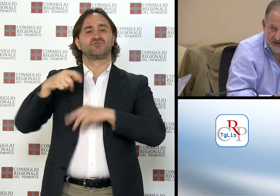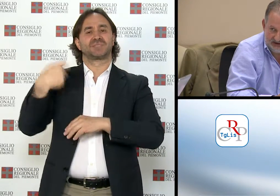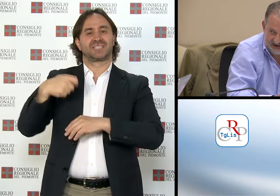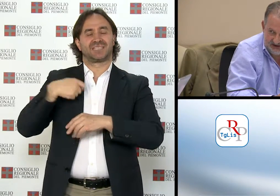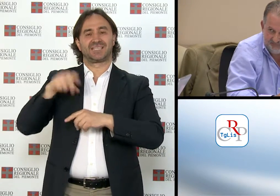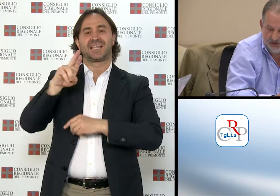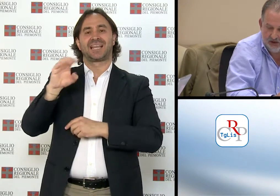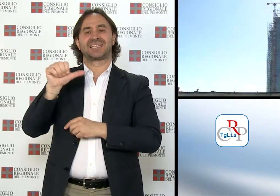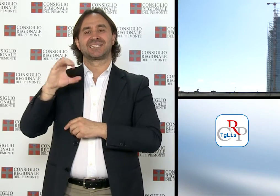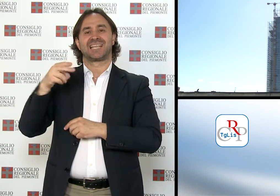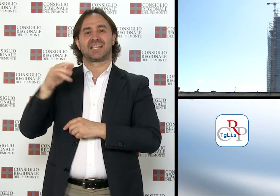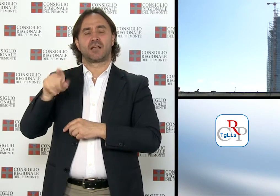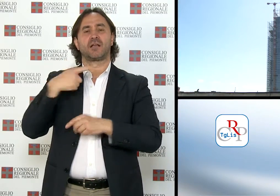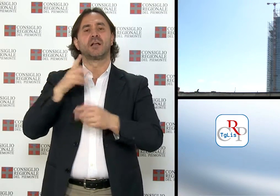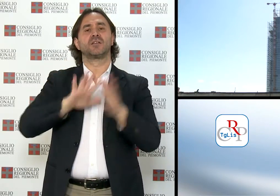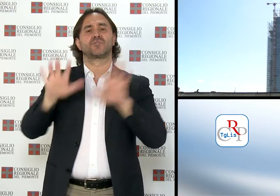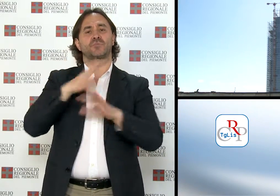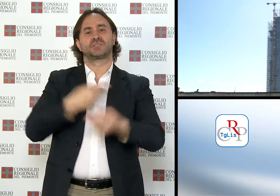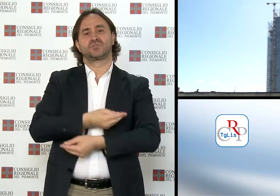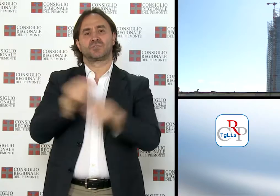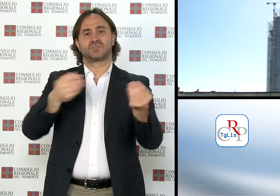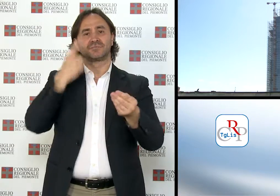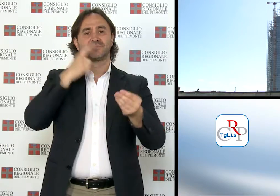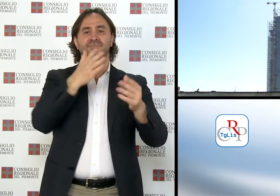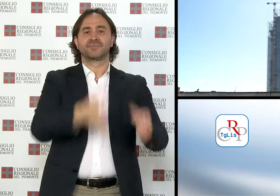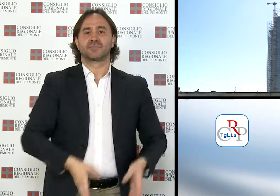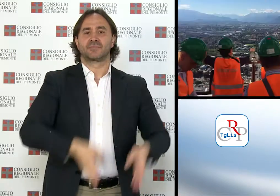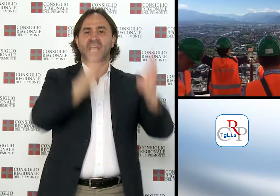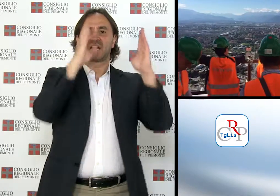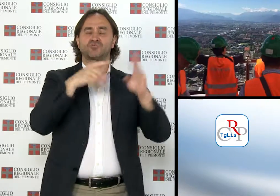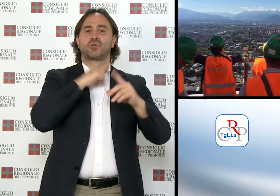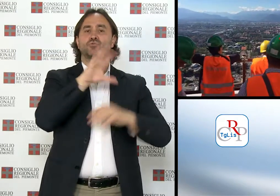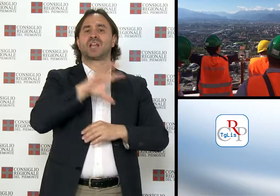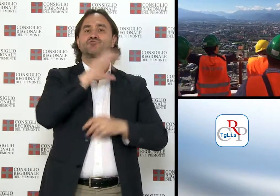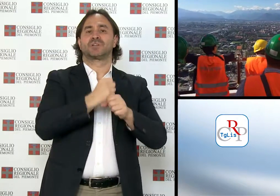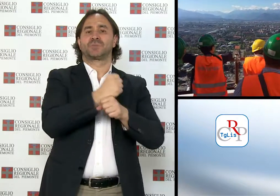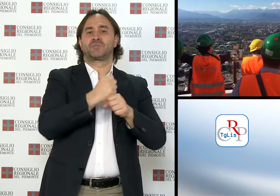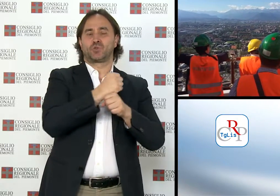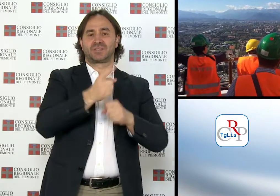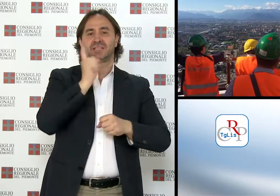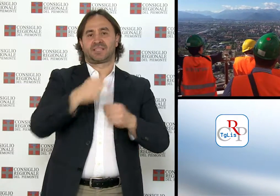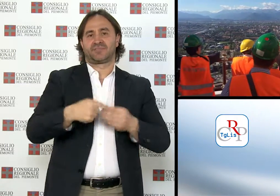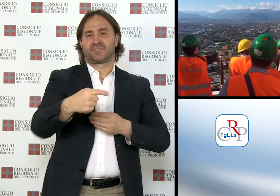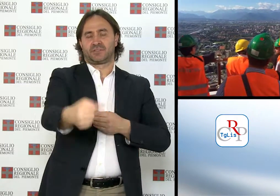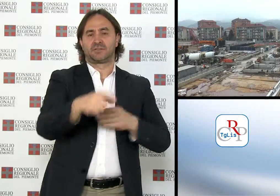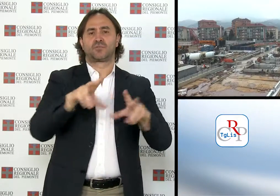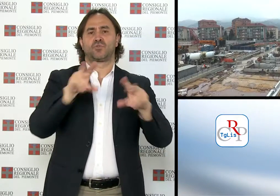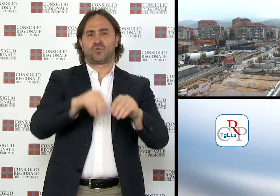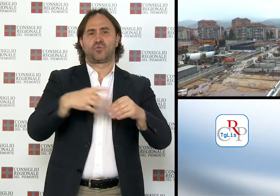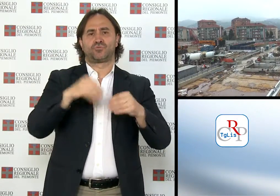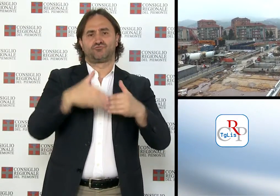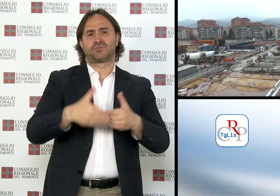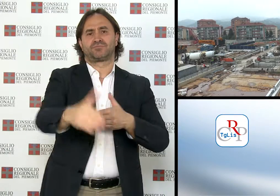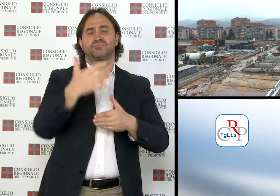inoltre svolto un'informativa sui lavori per il completamento del grattacielo della regione piemonte che potranno riprendere grazie a una bozza di accordo